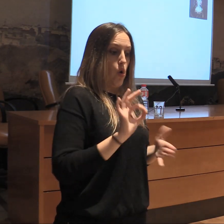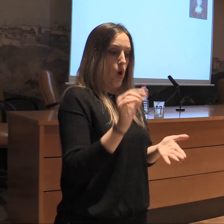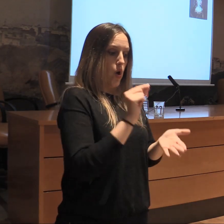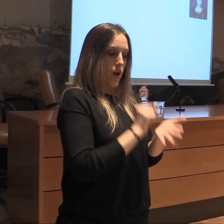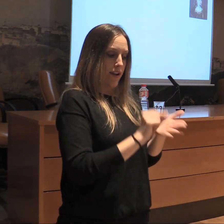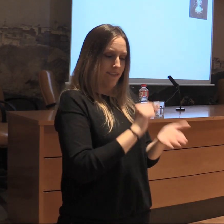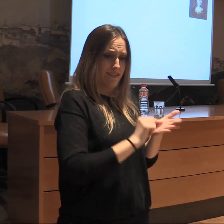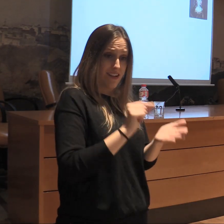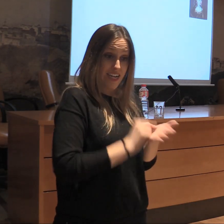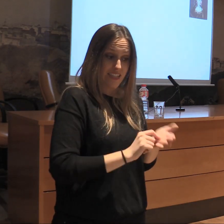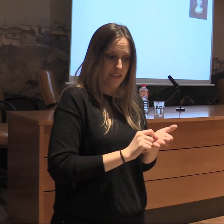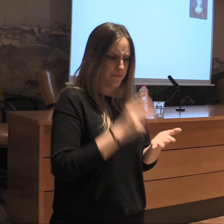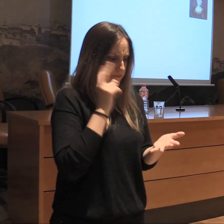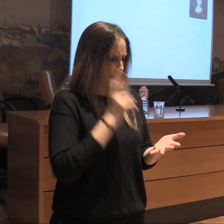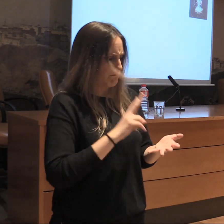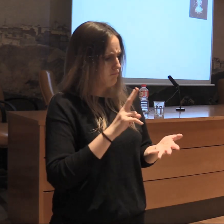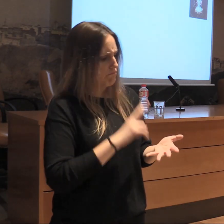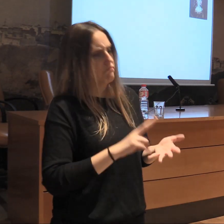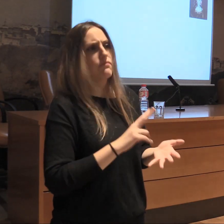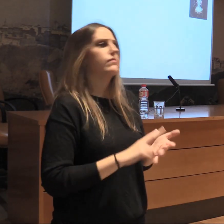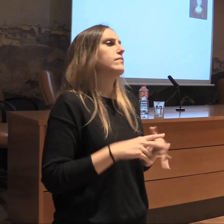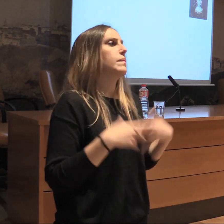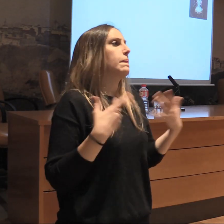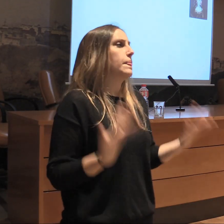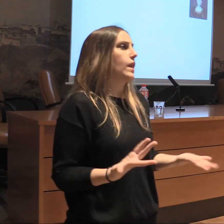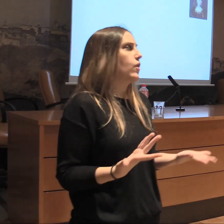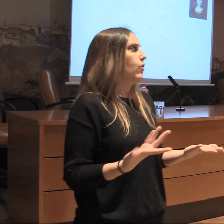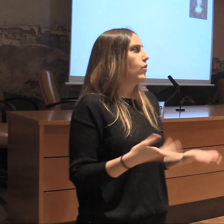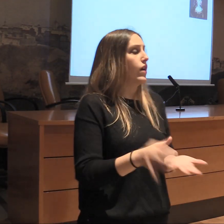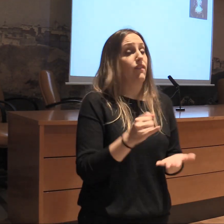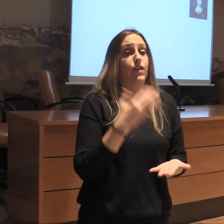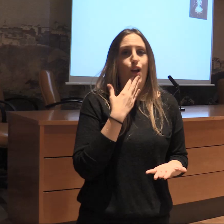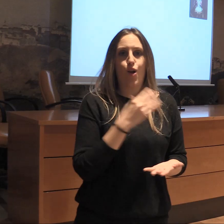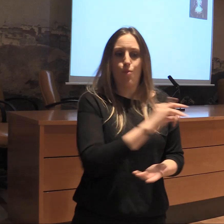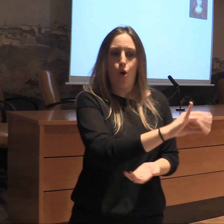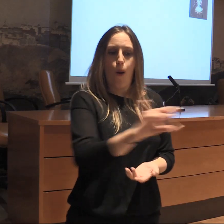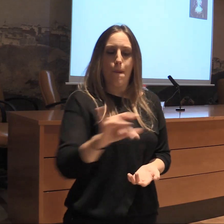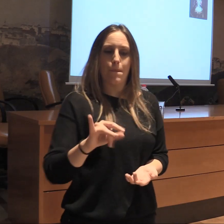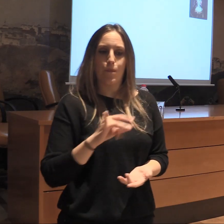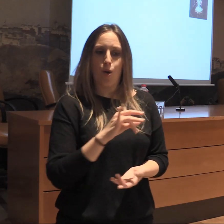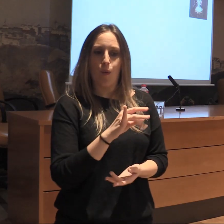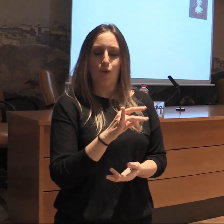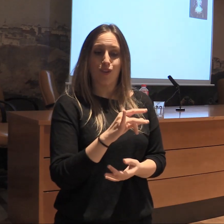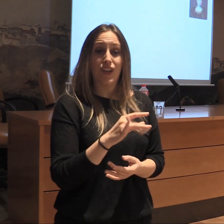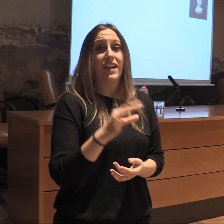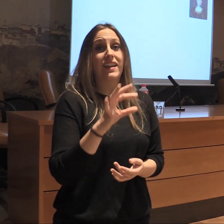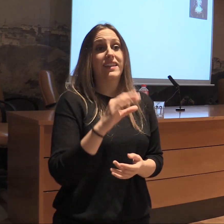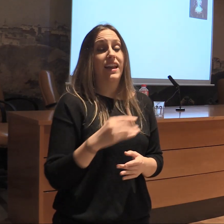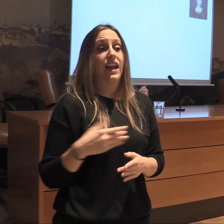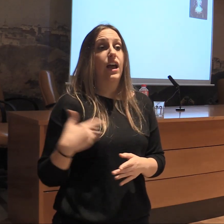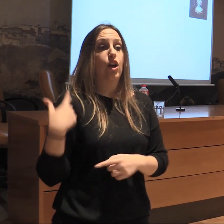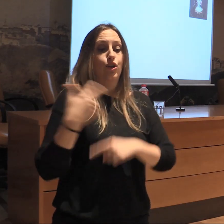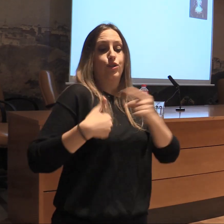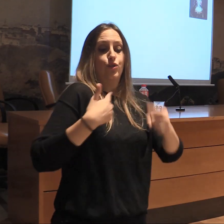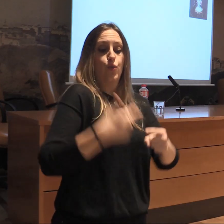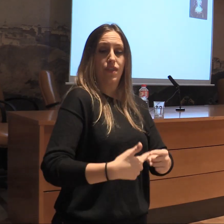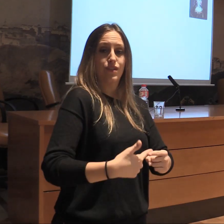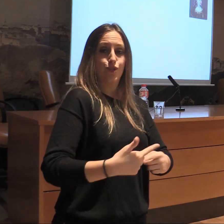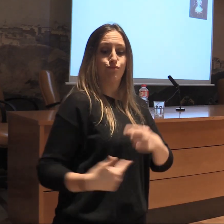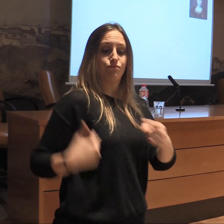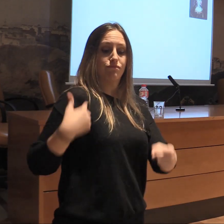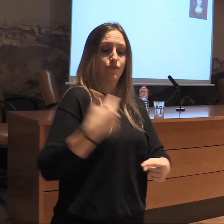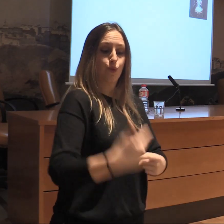Había lo denominado eufemísticamente polvos de la sucesión, bueno, que eran venenos a base de arsénico,